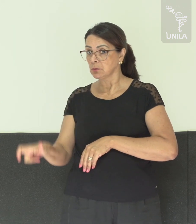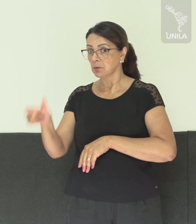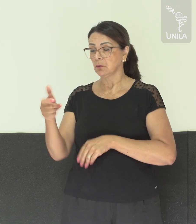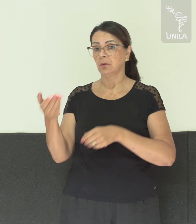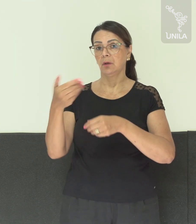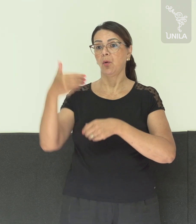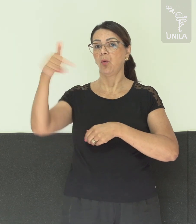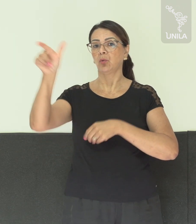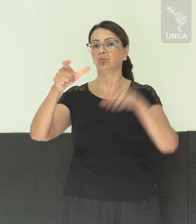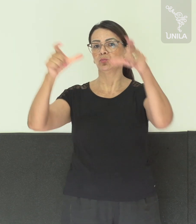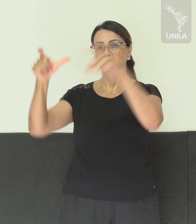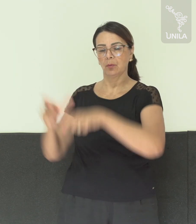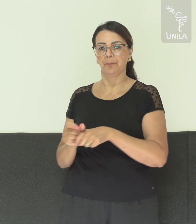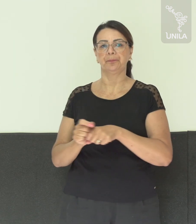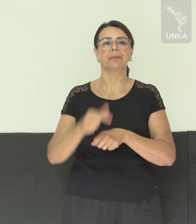à universidade.